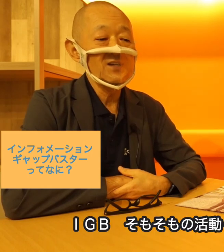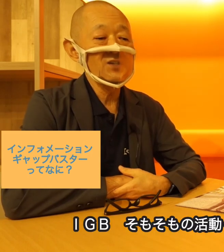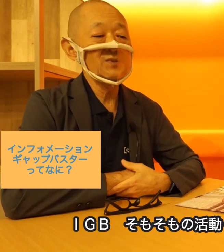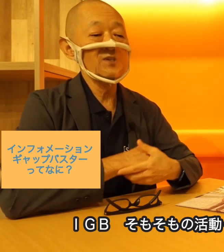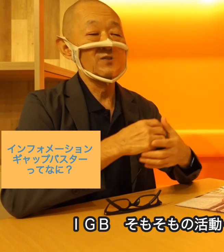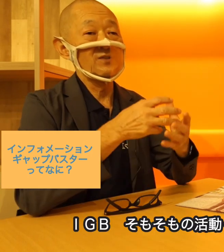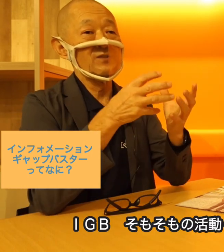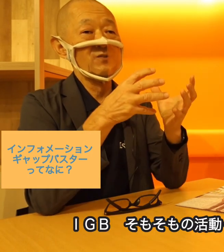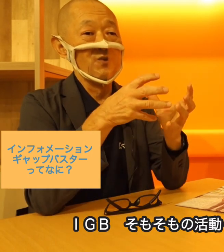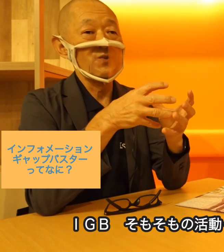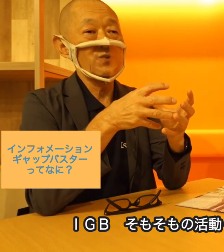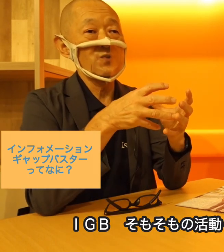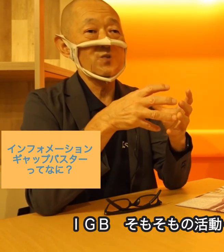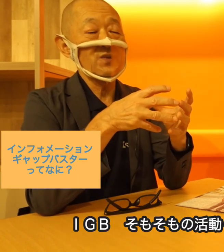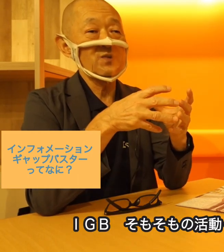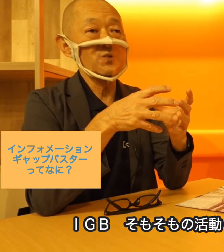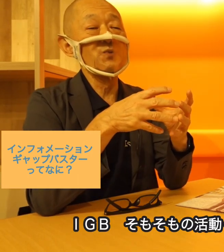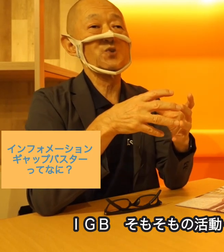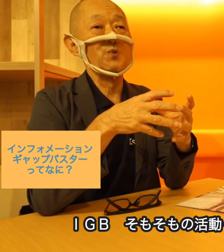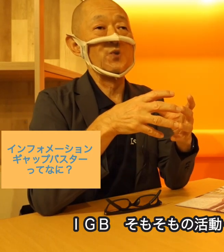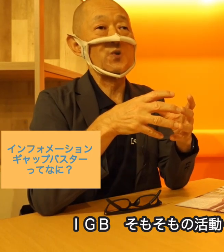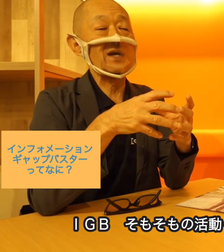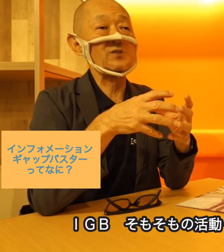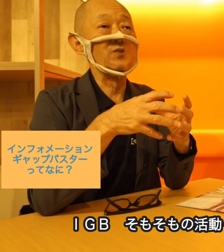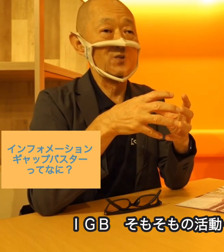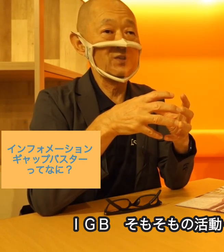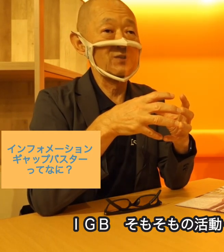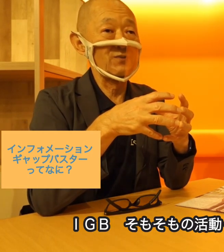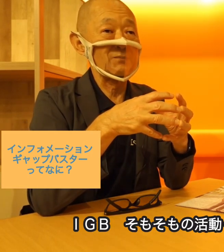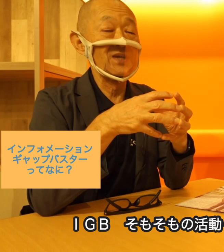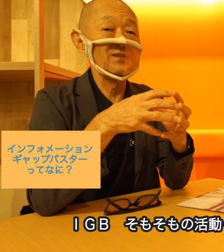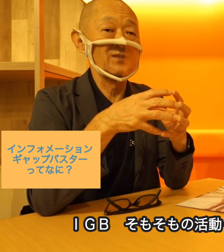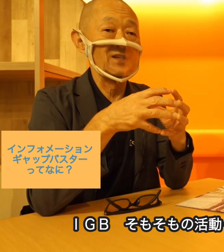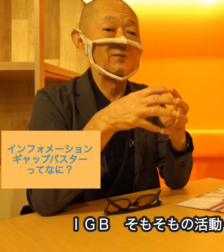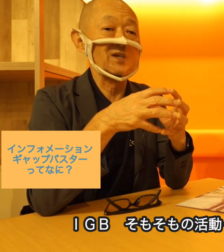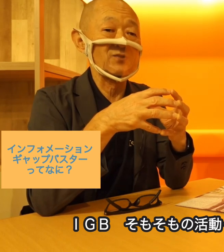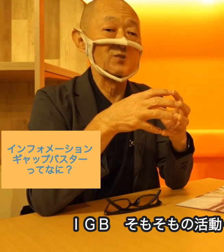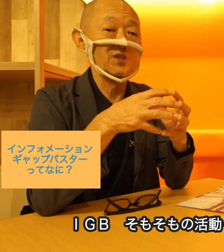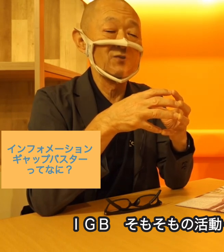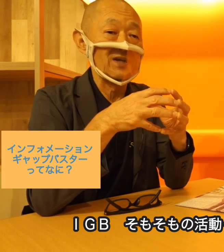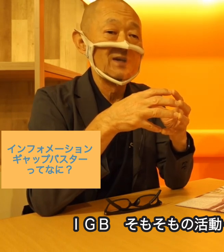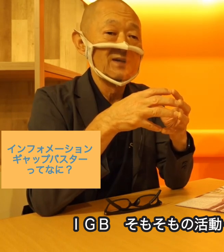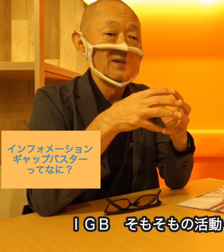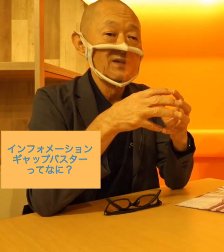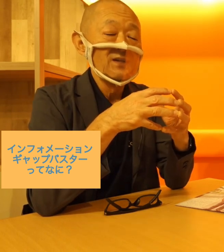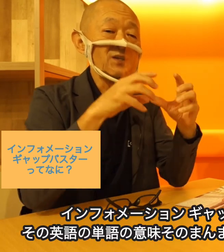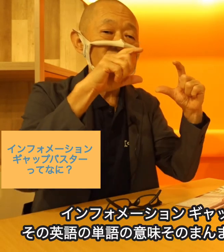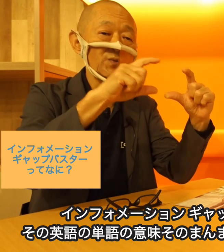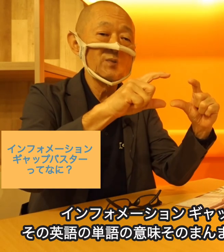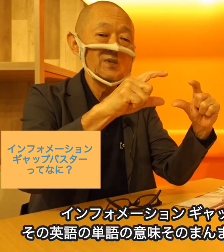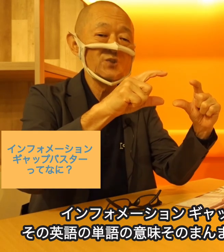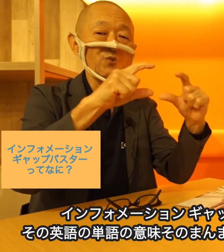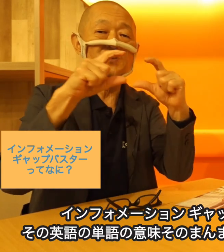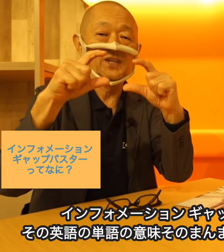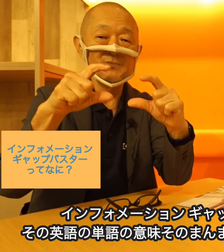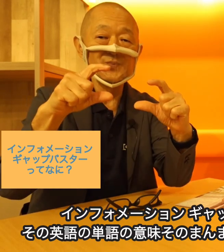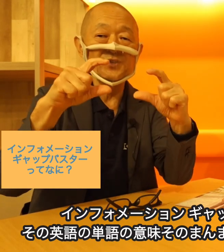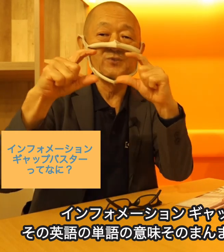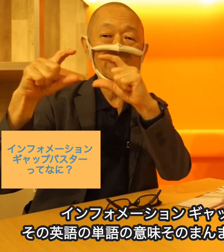IGB のそもそもの活動っていうのは、ベースにある活動っていうのは、インフォメーションギャップバス